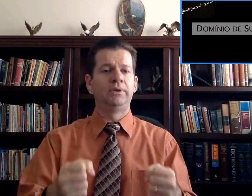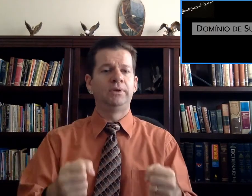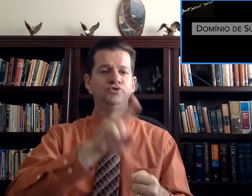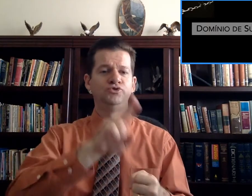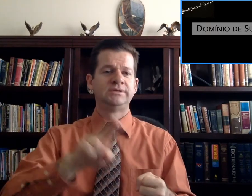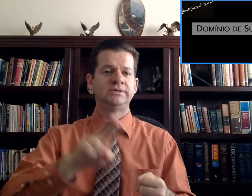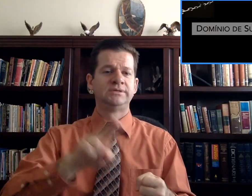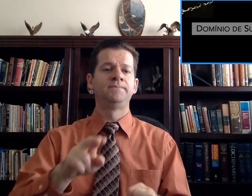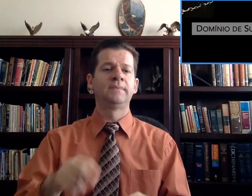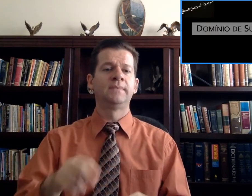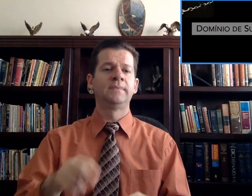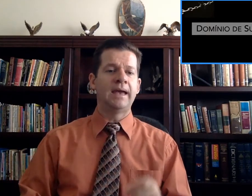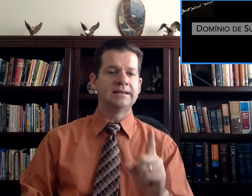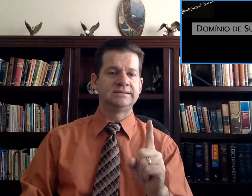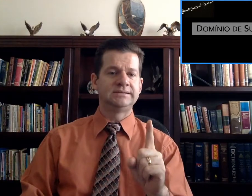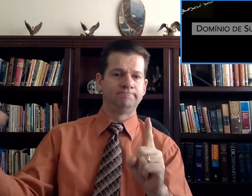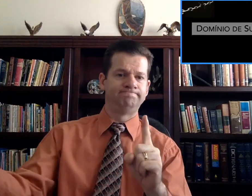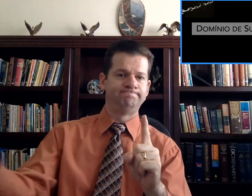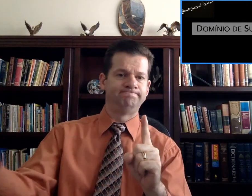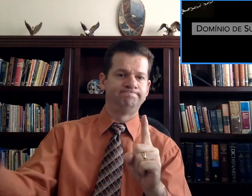podemos usar é assim, ó.